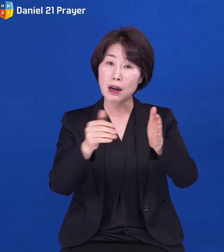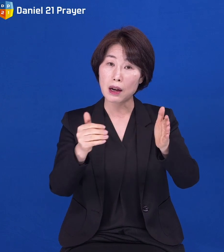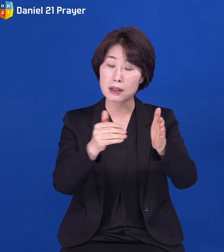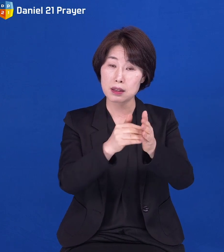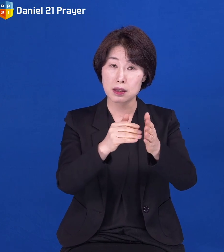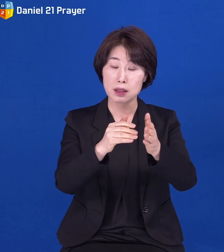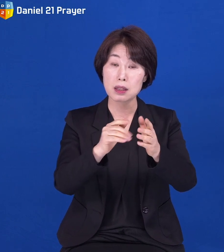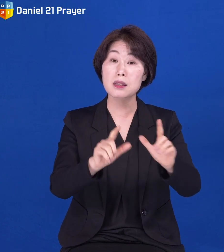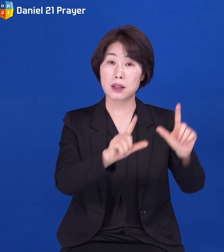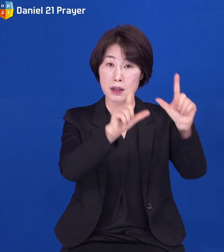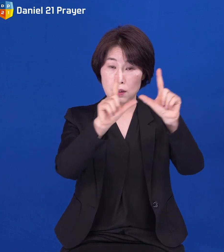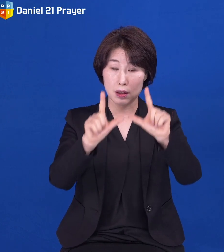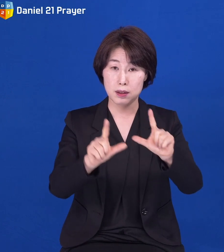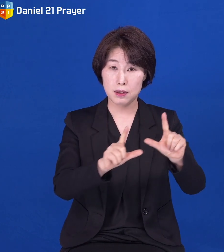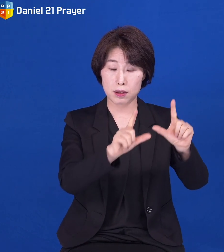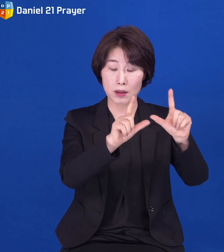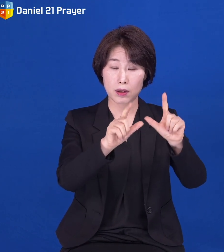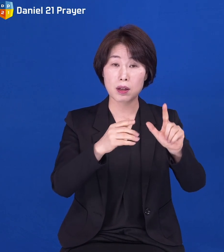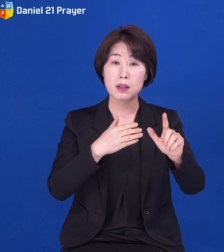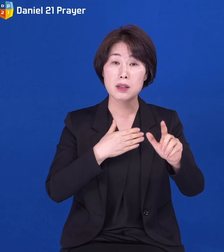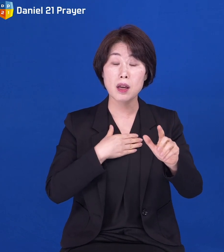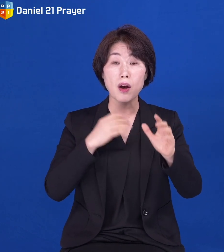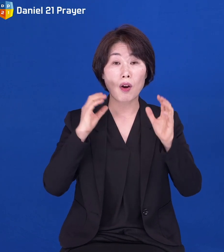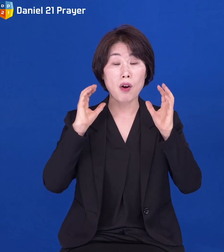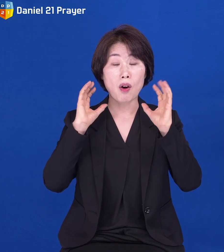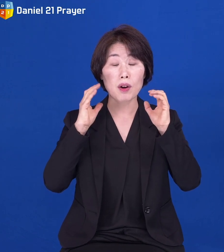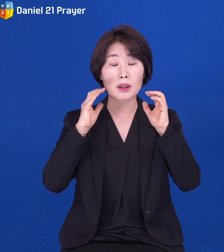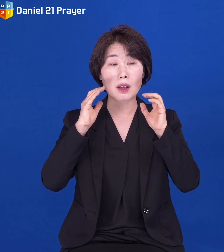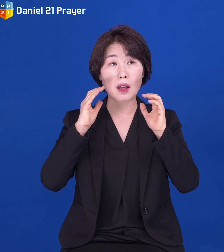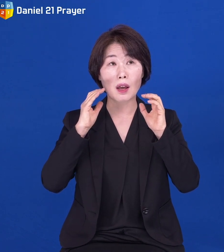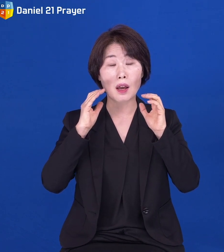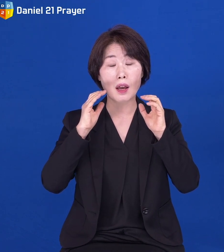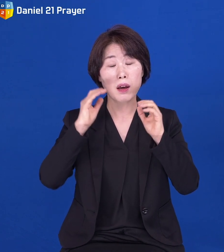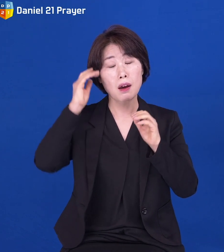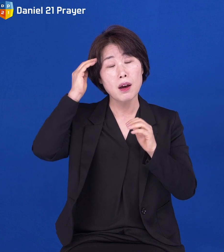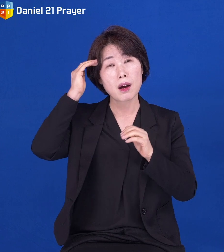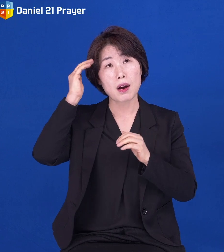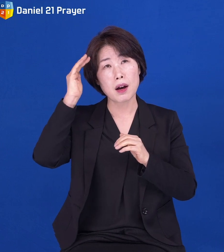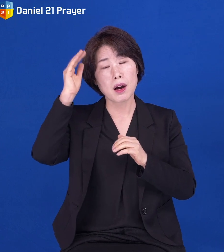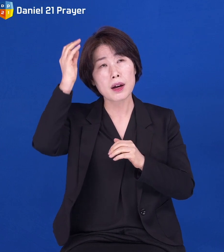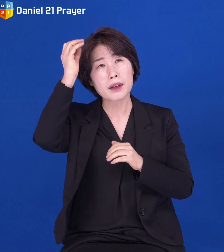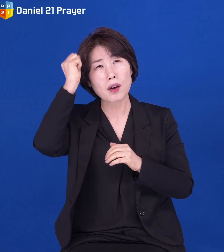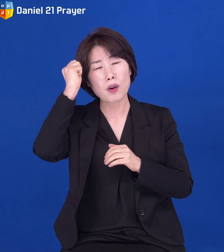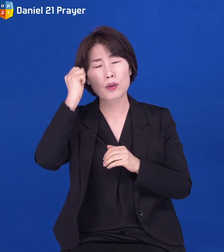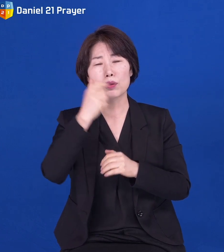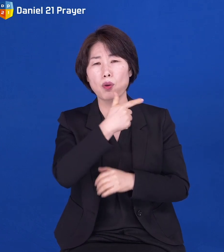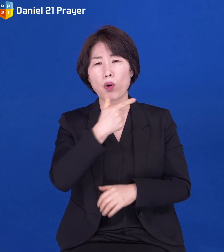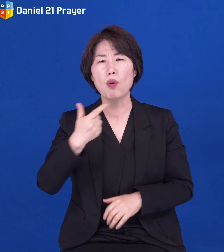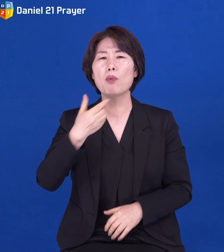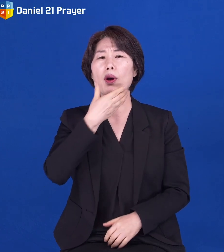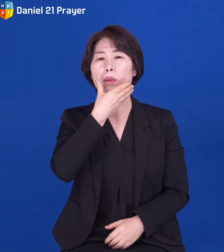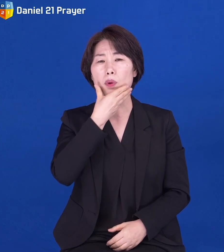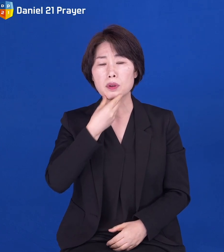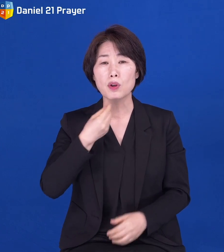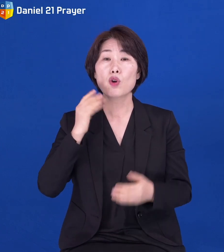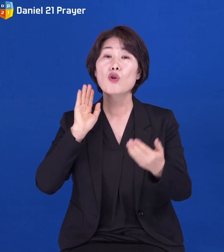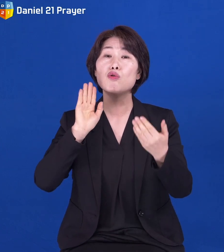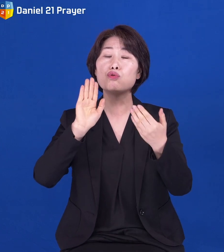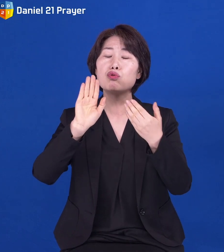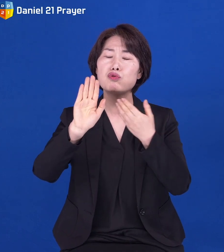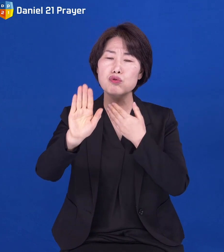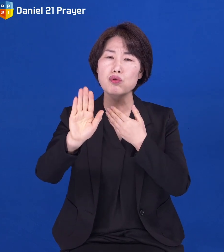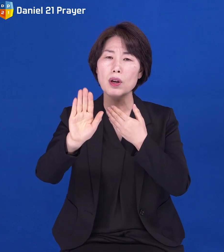어렸을 때 그 초등학교 5학년 때까지 제 인생에서 가장 좋은 추억이고 나머지 10대 시절은 정말 제 인생의